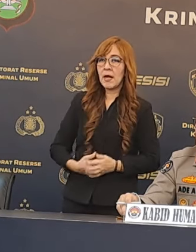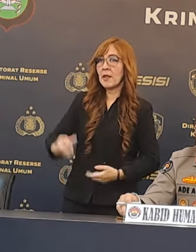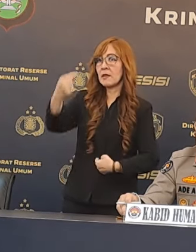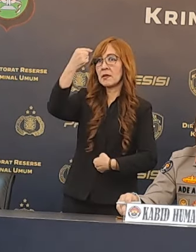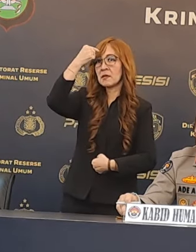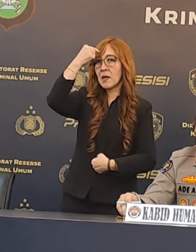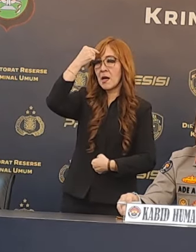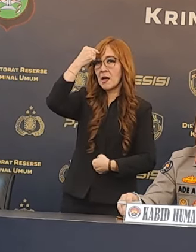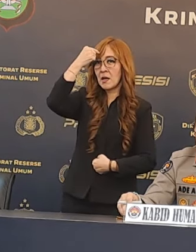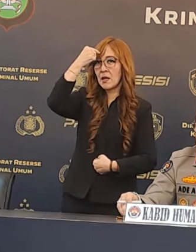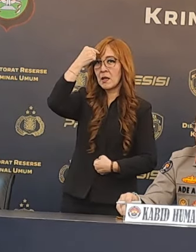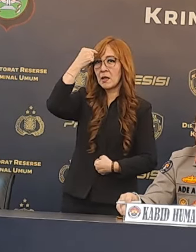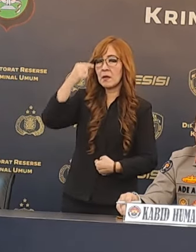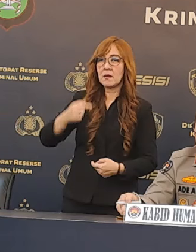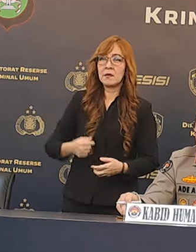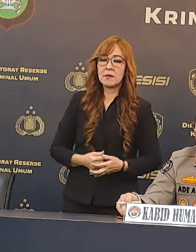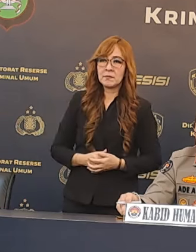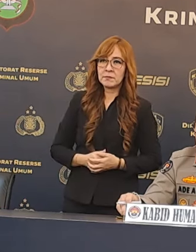tersangka